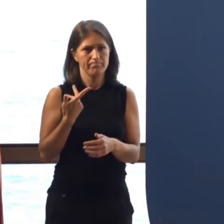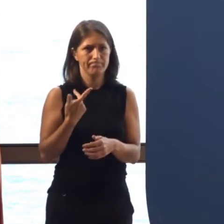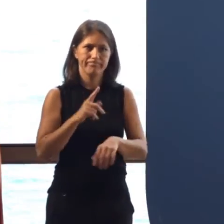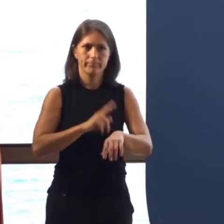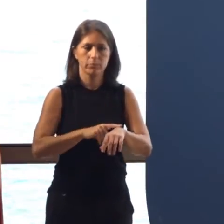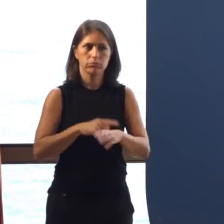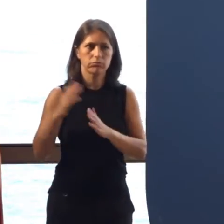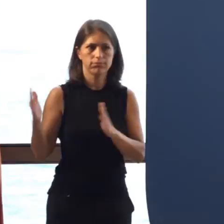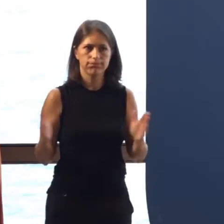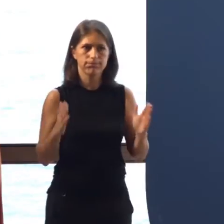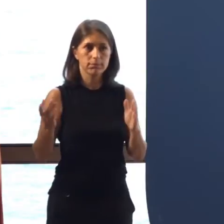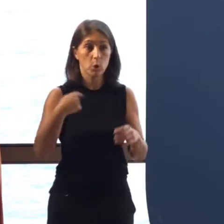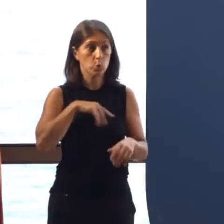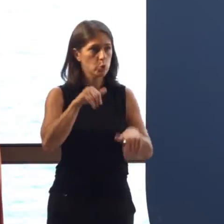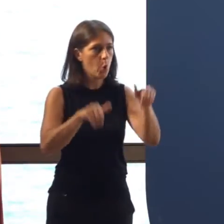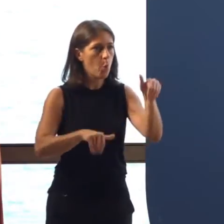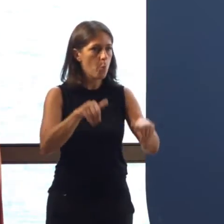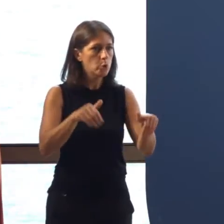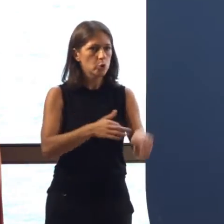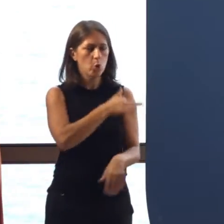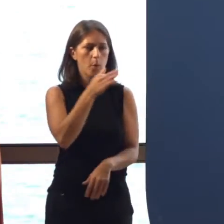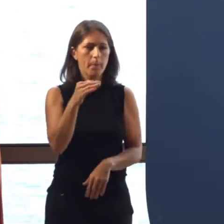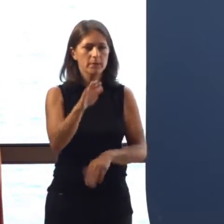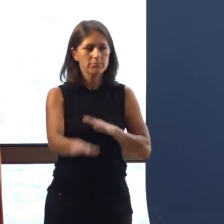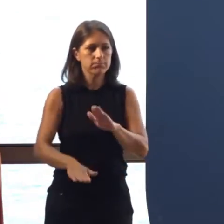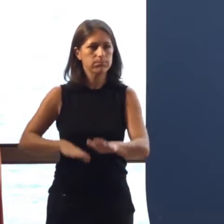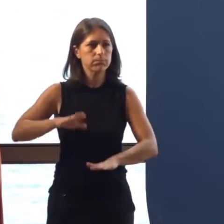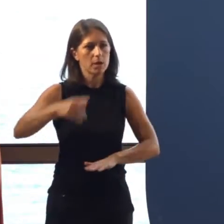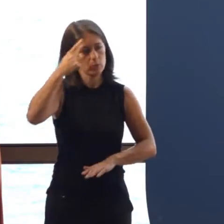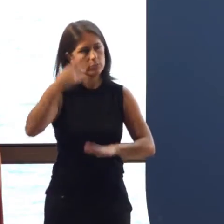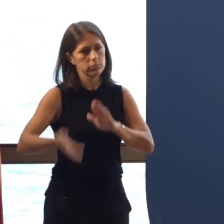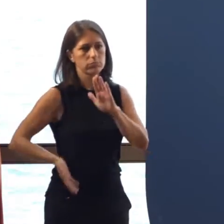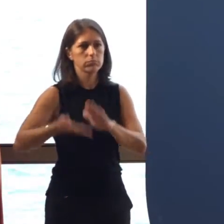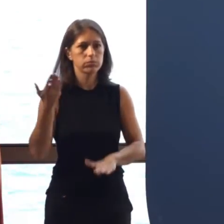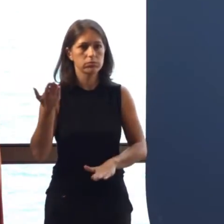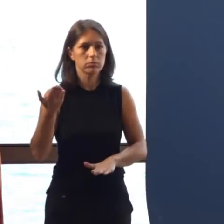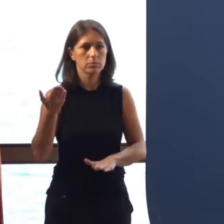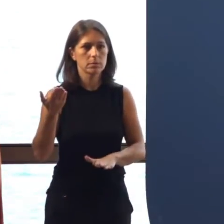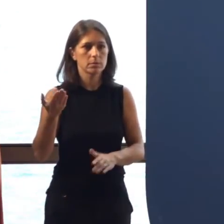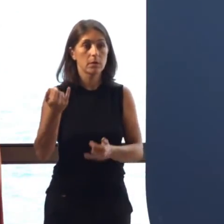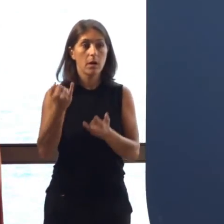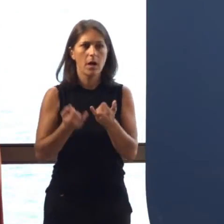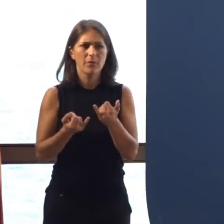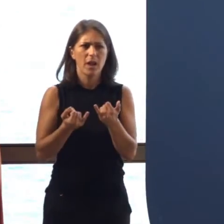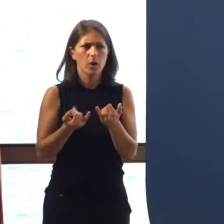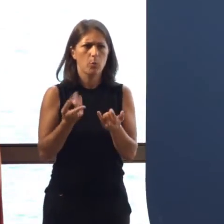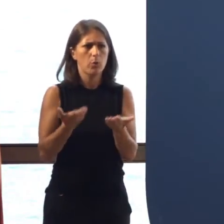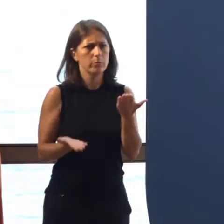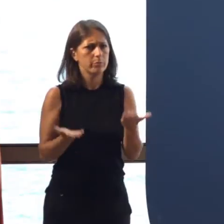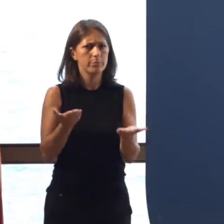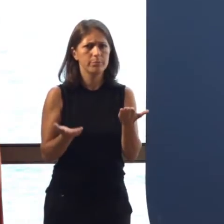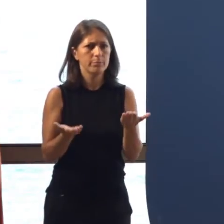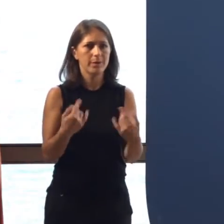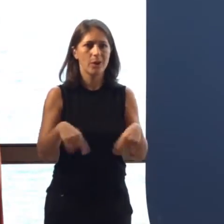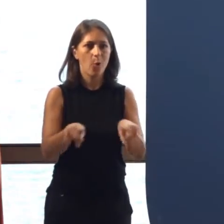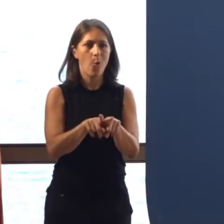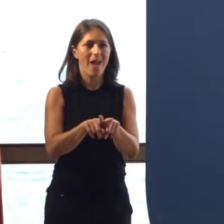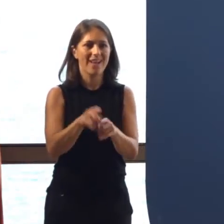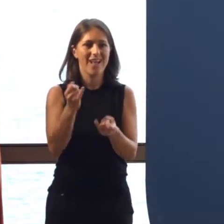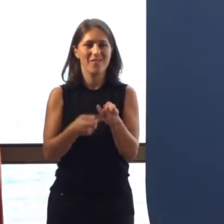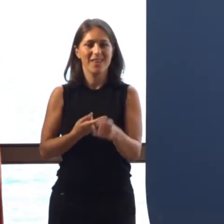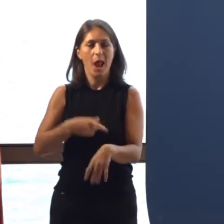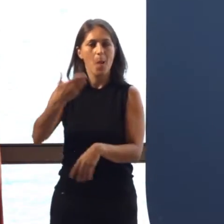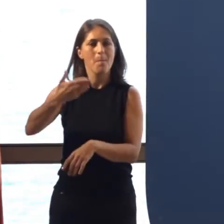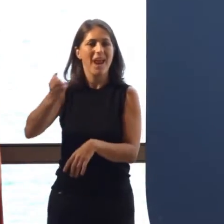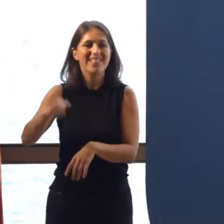de que o noso voto, a nosa posición, o noso paso adiante, valga o mesmo, ni máis ni menos que o voto de Baltar, que